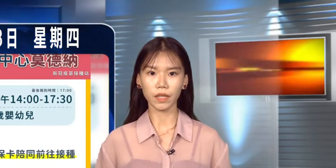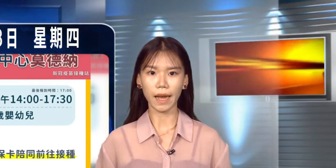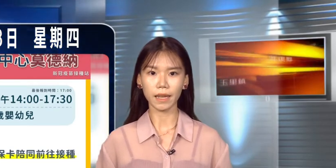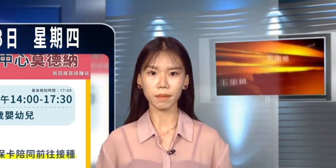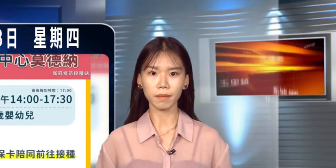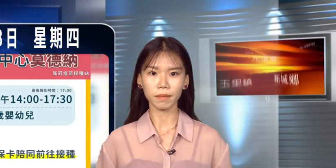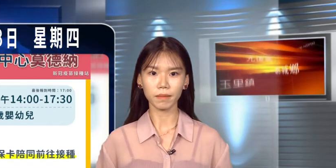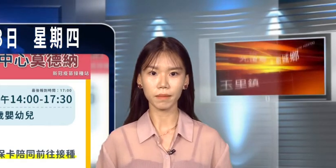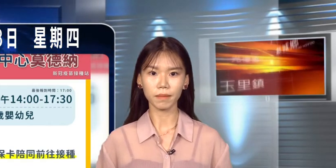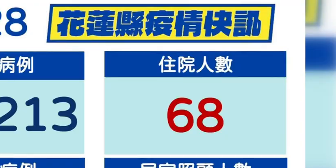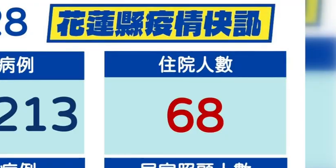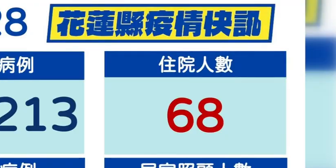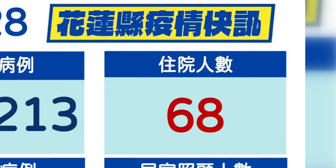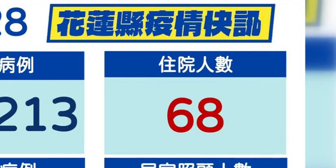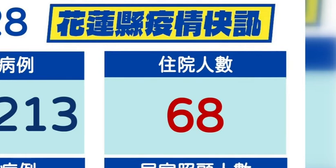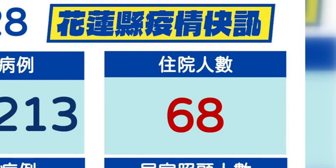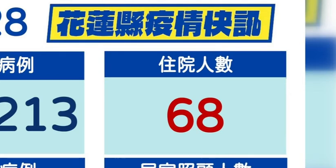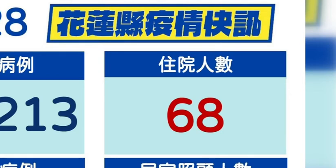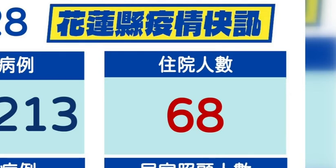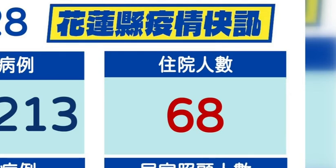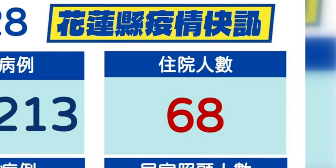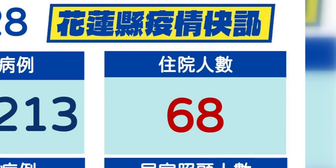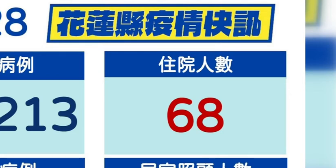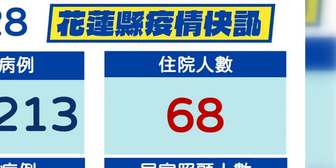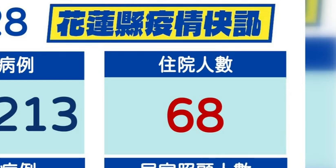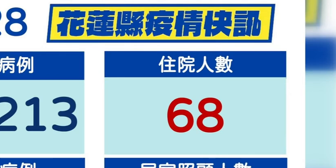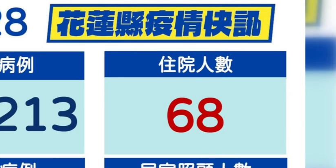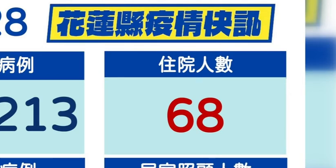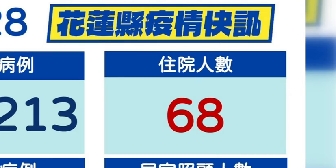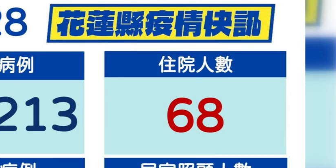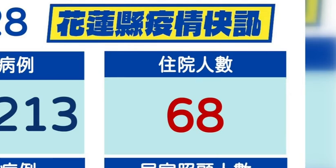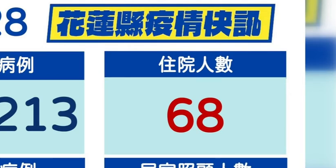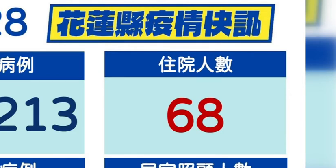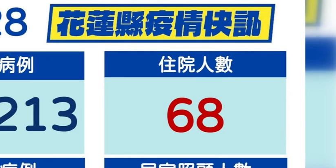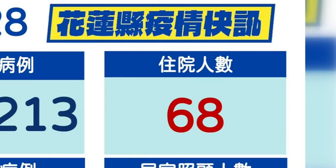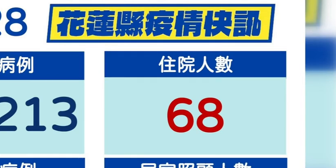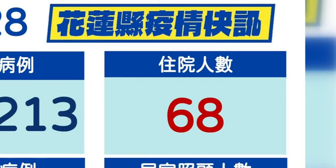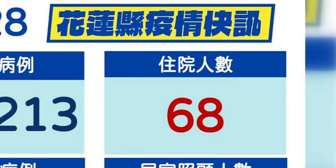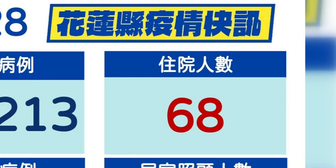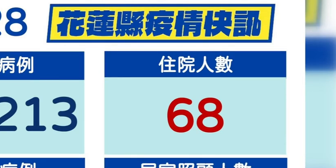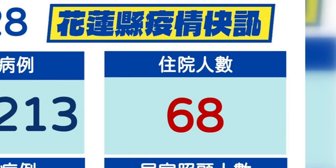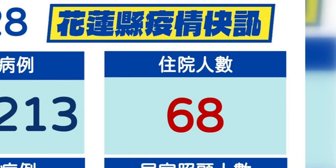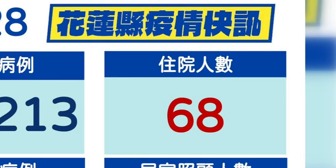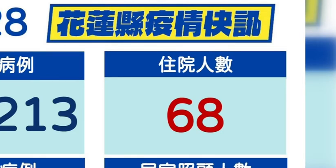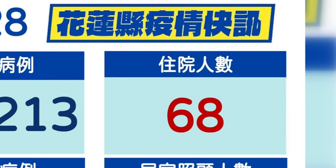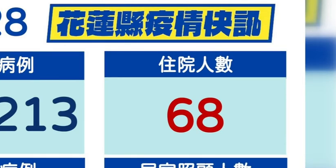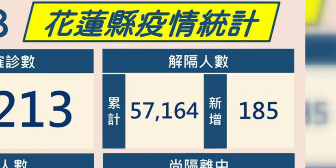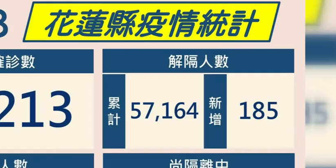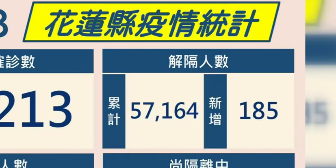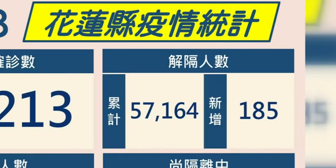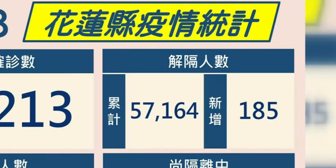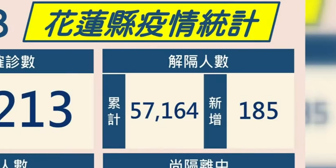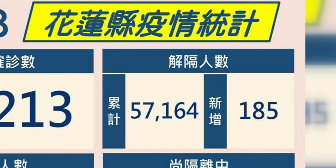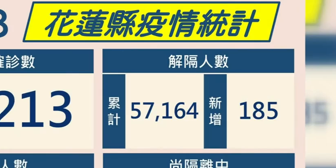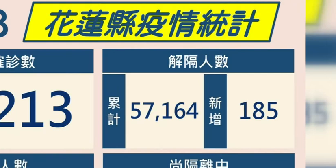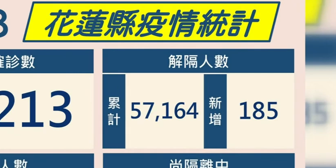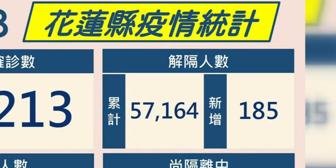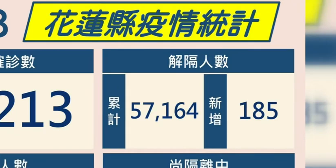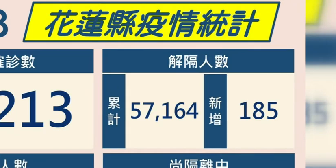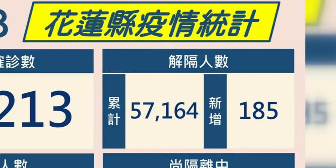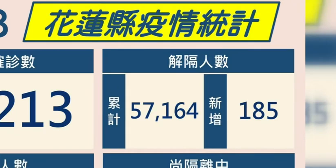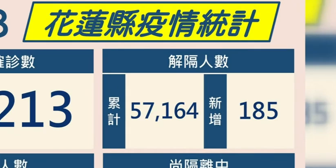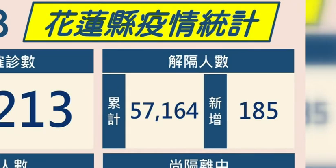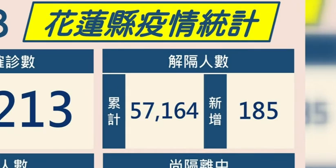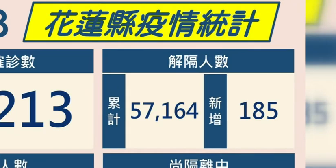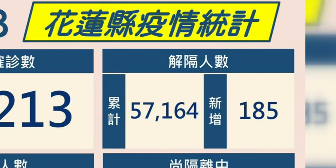前往施打。 根据中央疫情指挥中心宣布，花莲县28日新增456名确诊个案。花莲卫生局